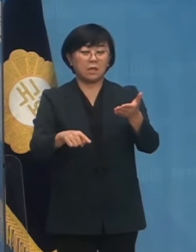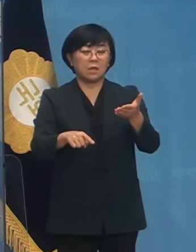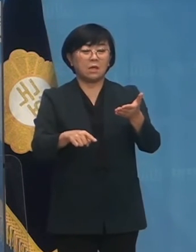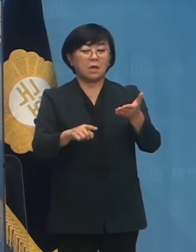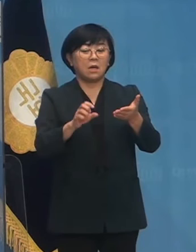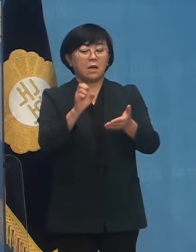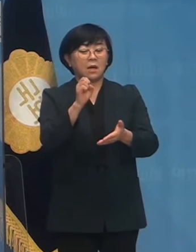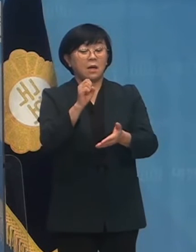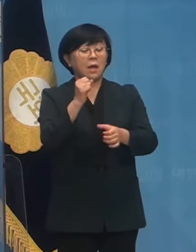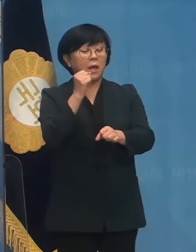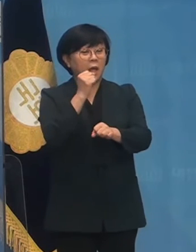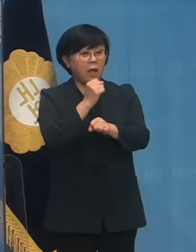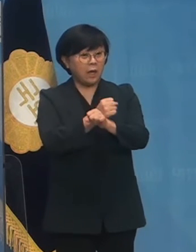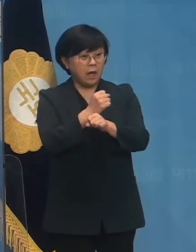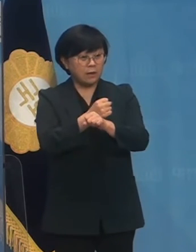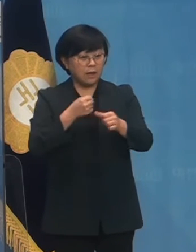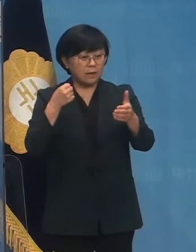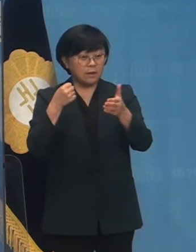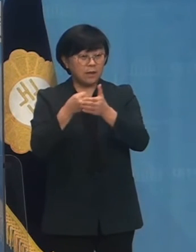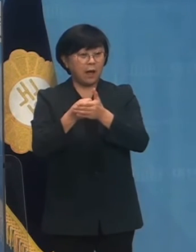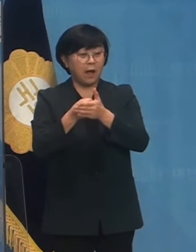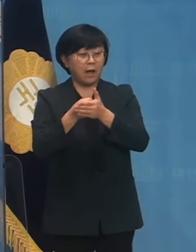하여야 한다는 강행 규정으로